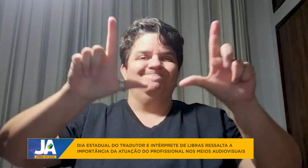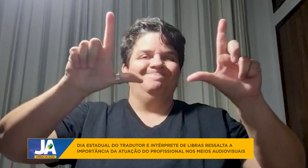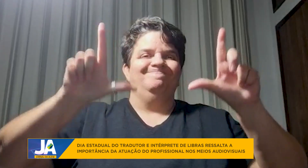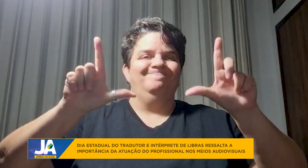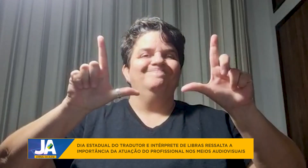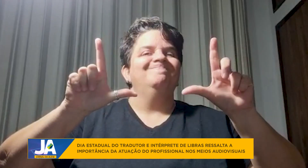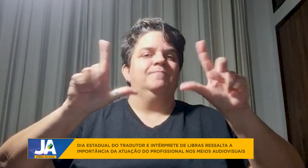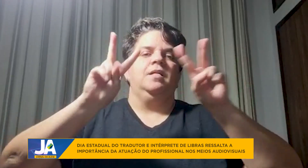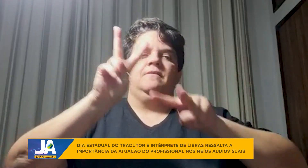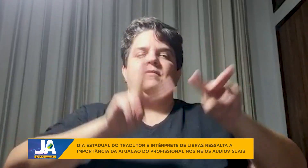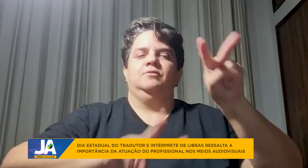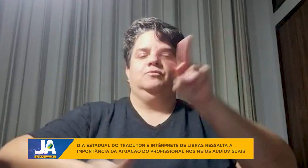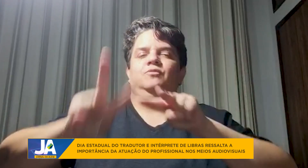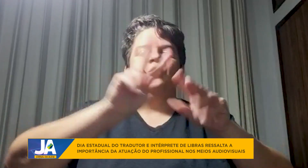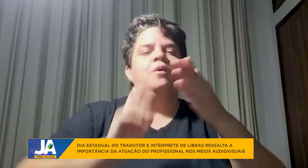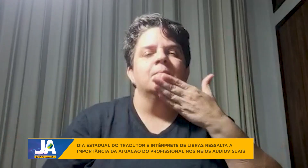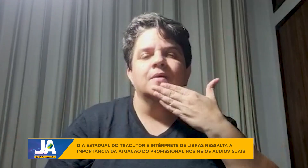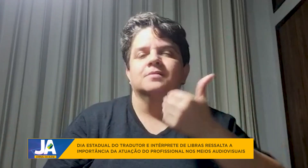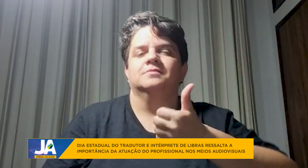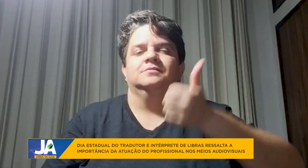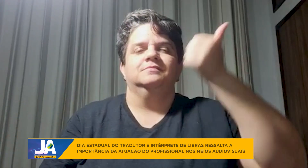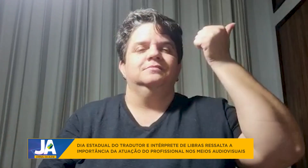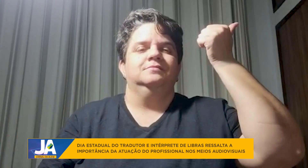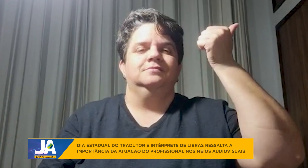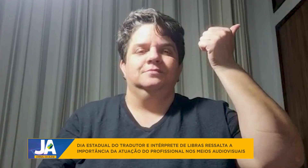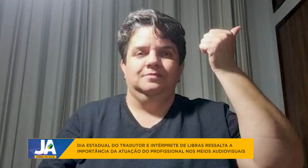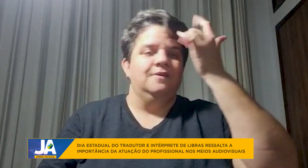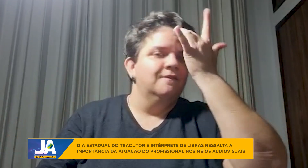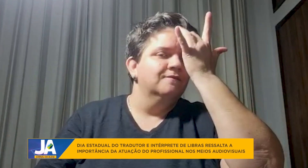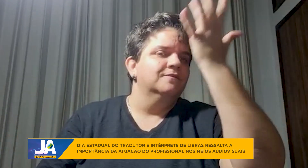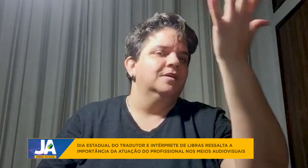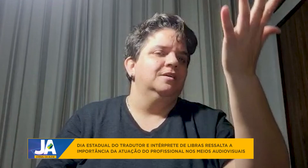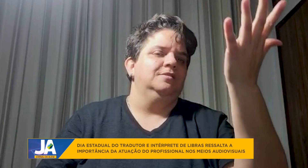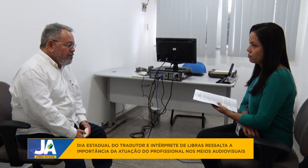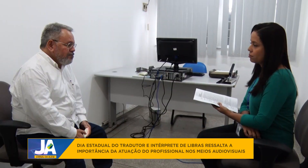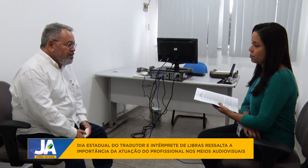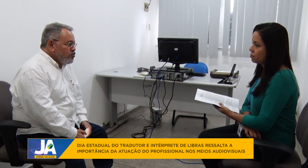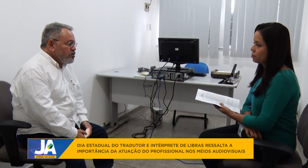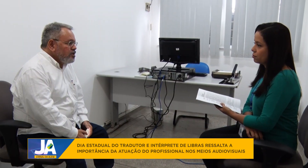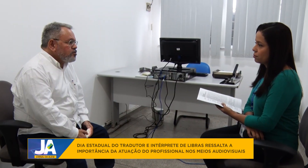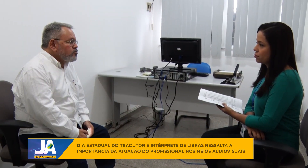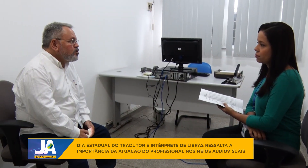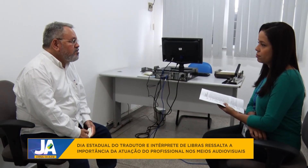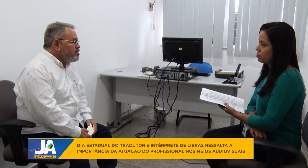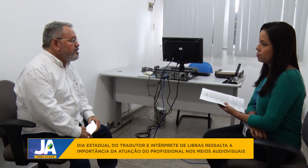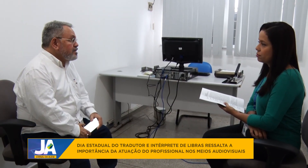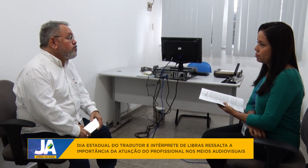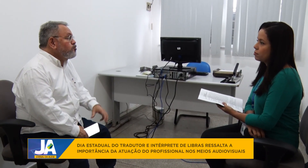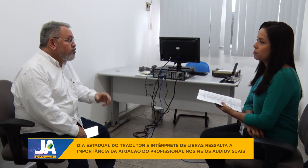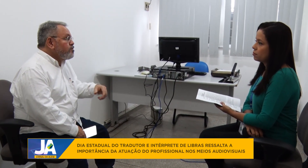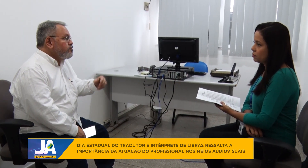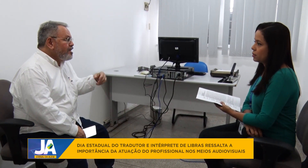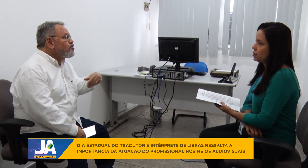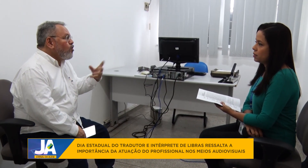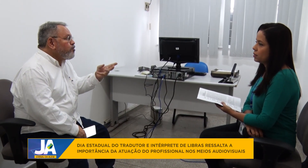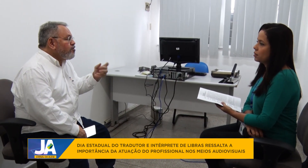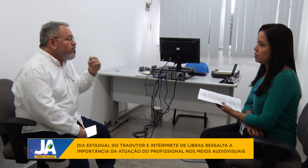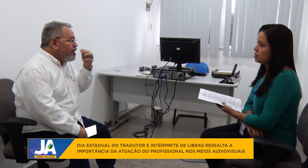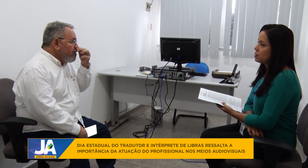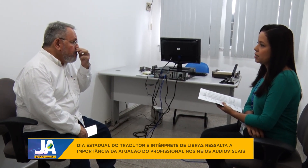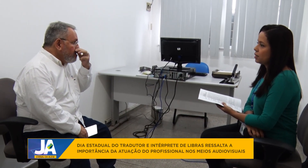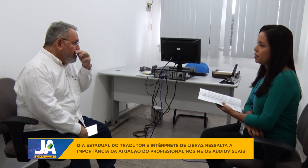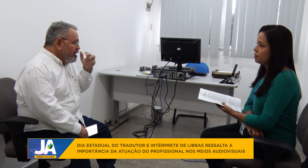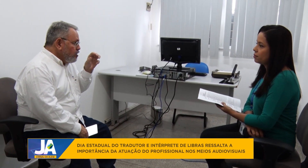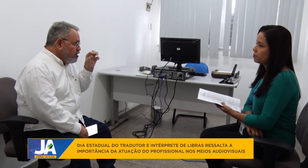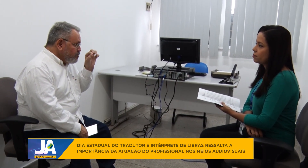direitos. Tudo bem visual, pois é bem melhor para o surdo. De acordo com o presidente do Conselho da Pessoa